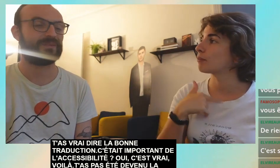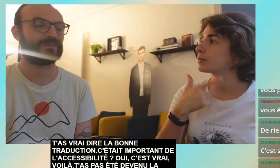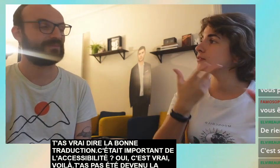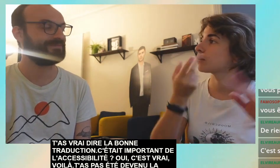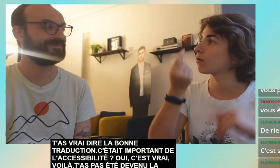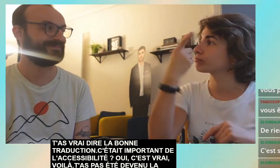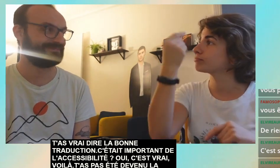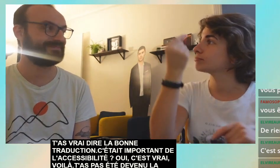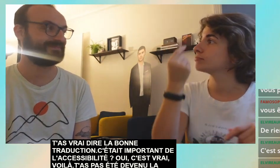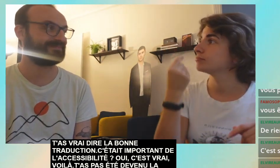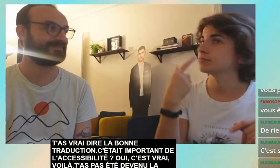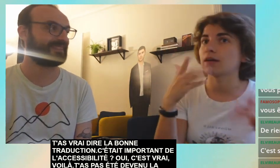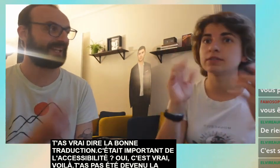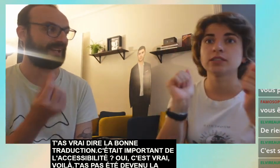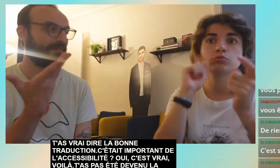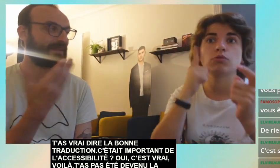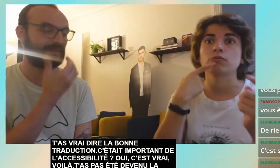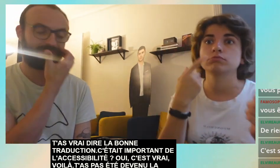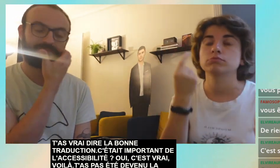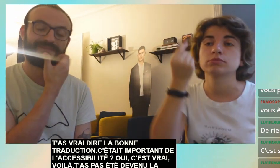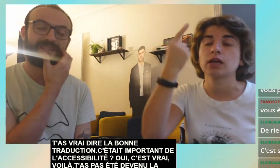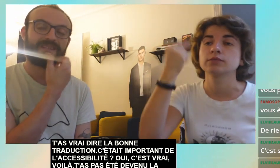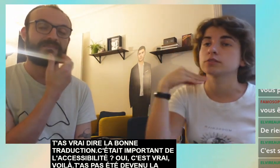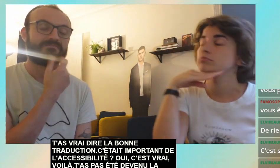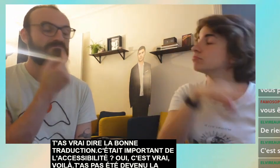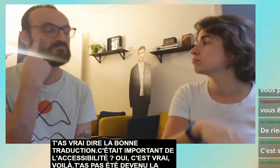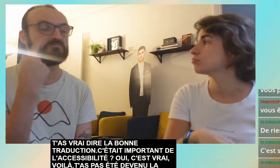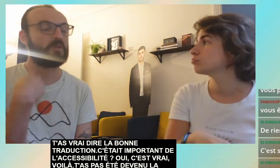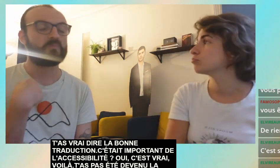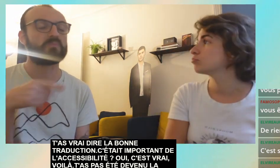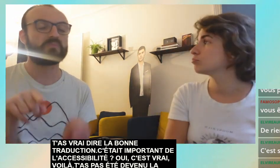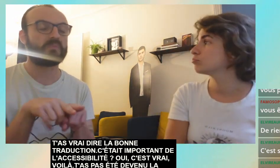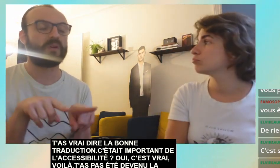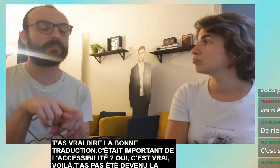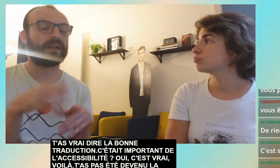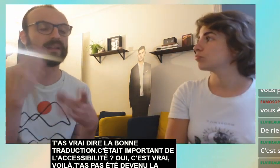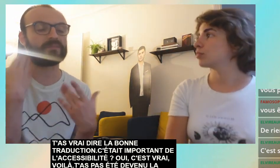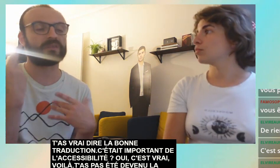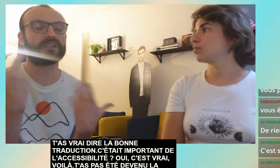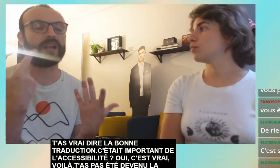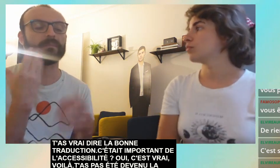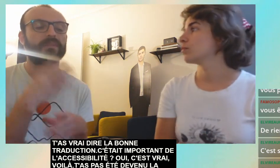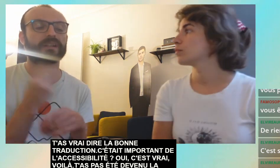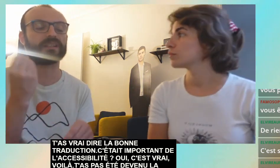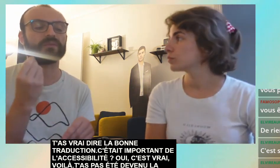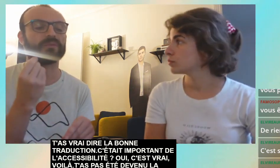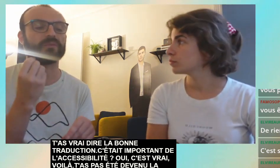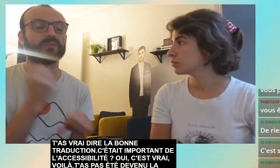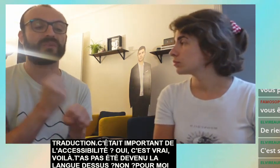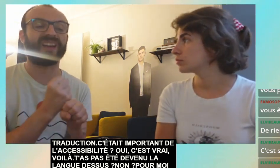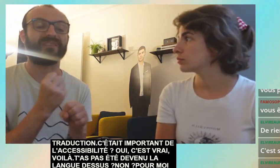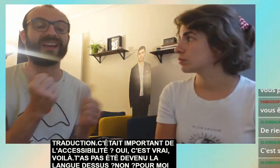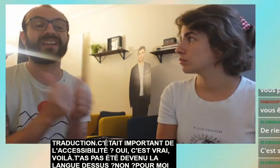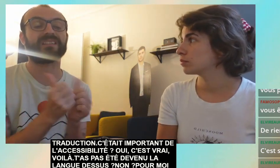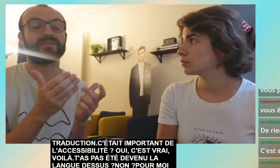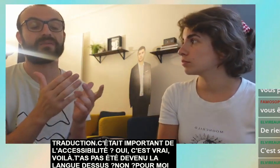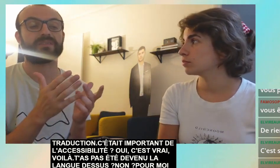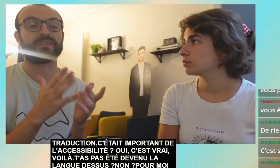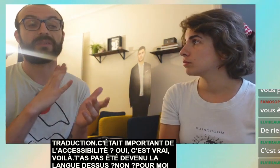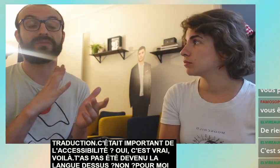appris avec des Très sourds. bien. Très vite. Pour moi, pareil, moi je l'ai appris au travail. Je vais aussi, bah, du coup,